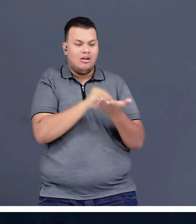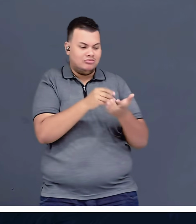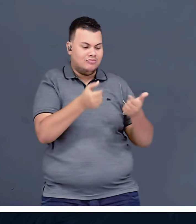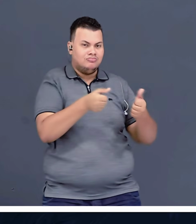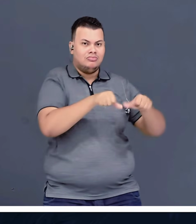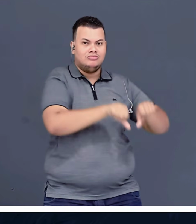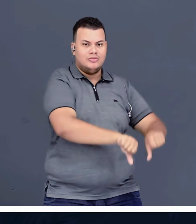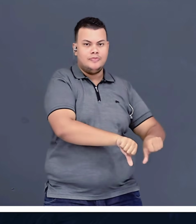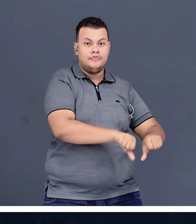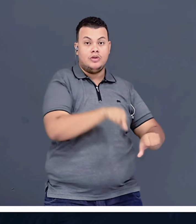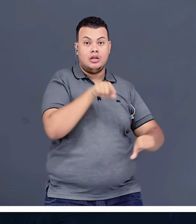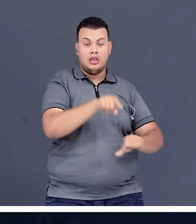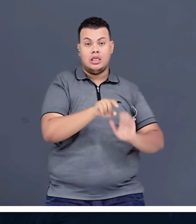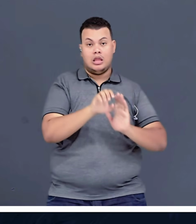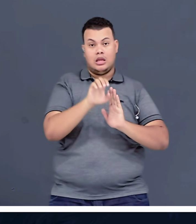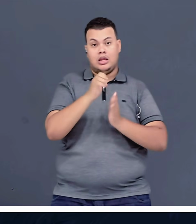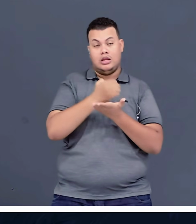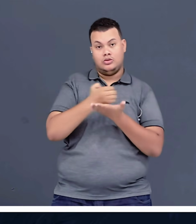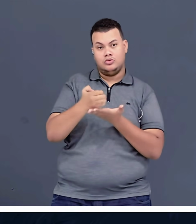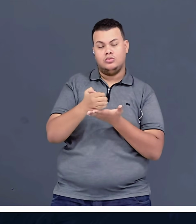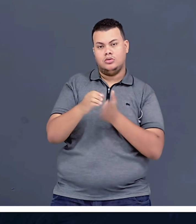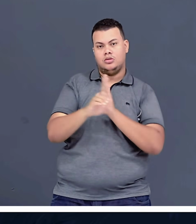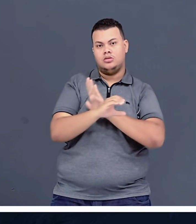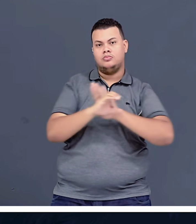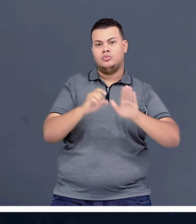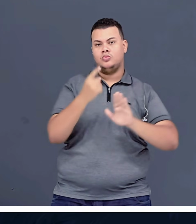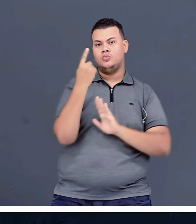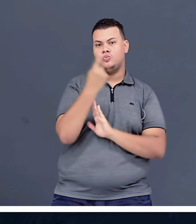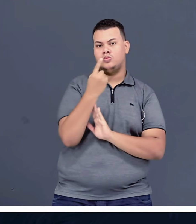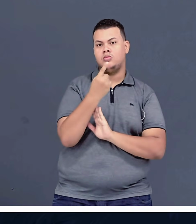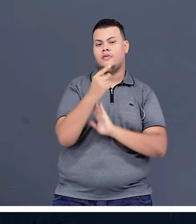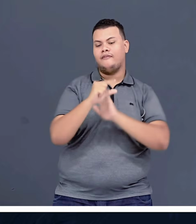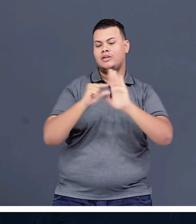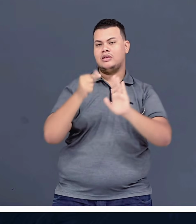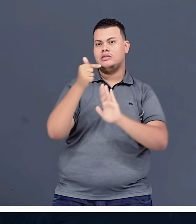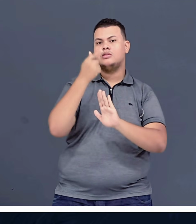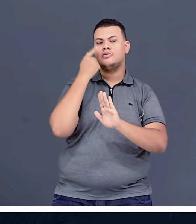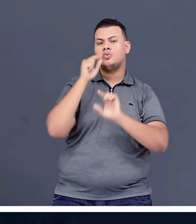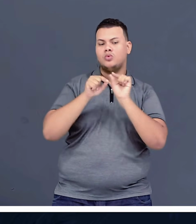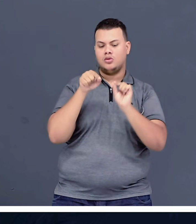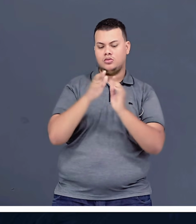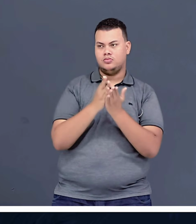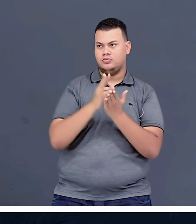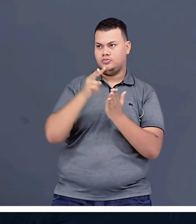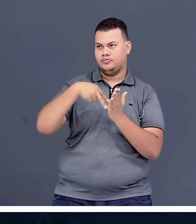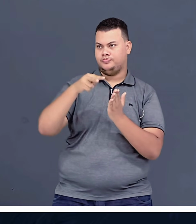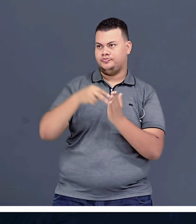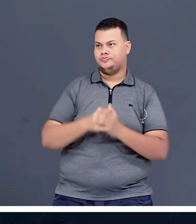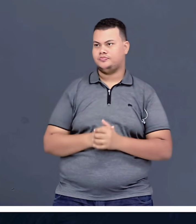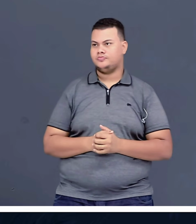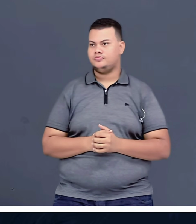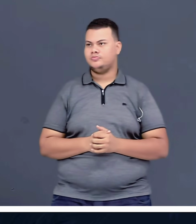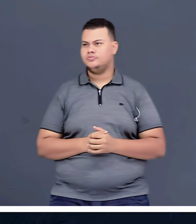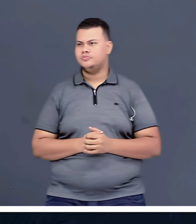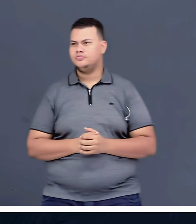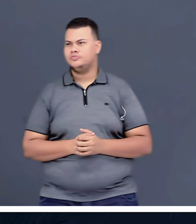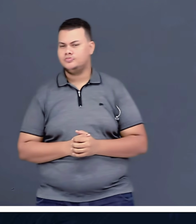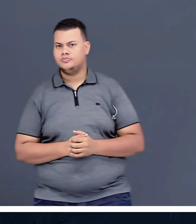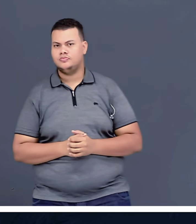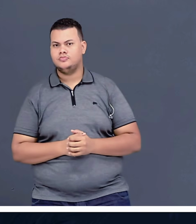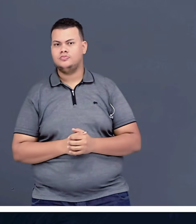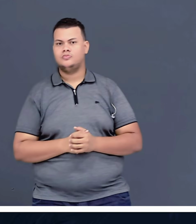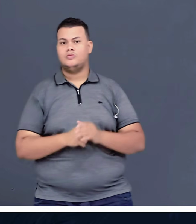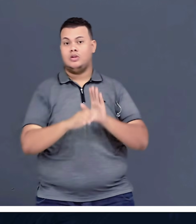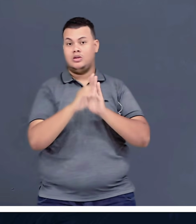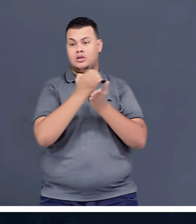escassez. Êxodo capítulo 1, a partir do versículo 7. Olha o que diz a palavra. Vamos juntos ler? Êxodo